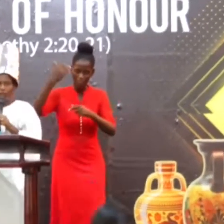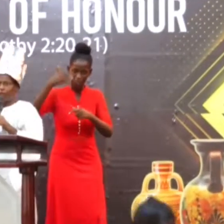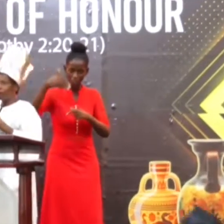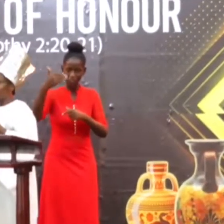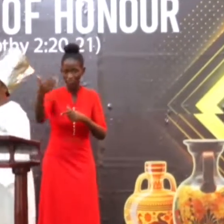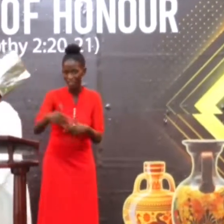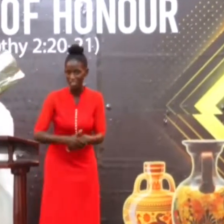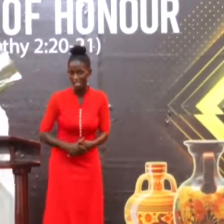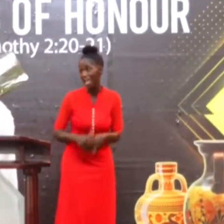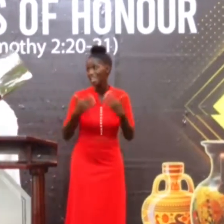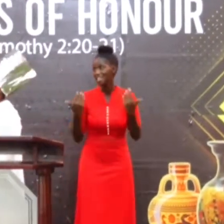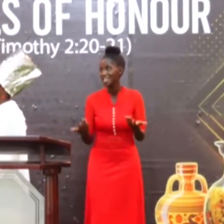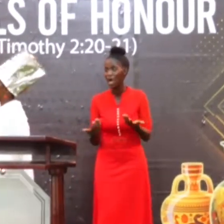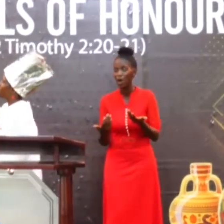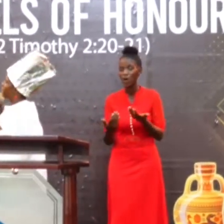anti kati ndowooza